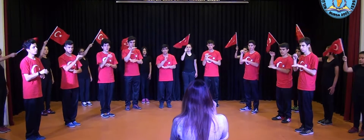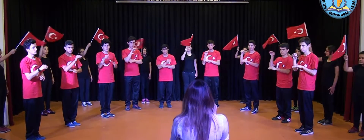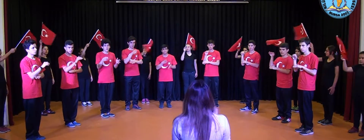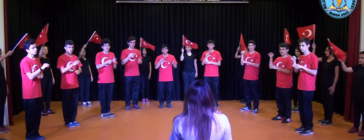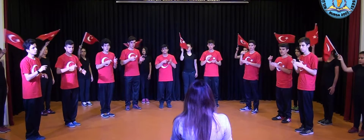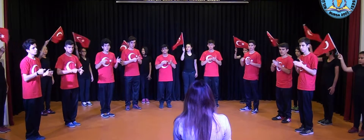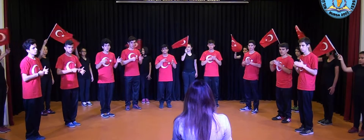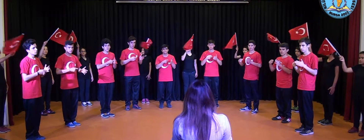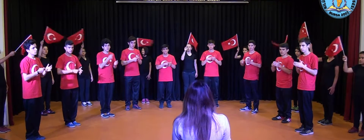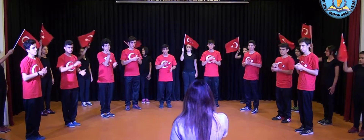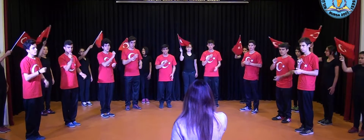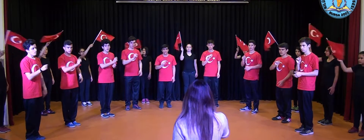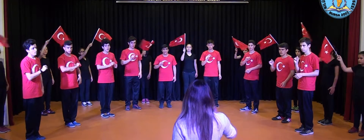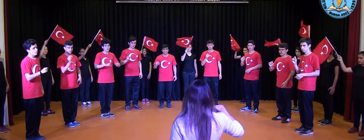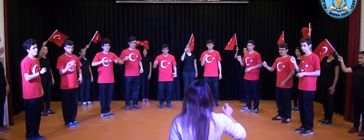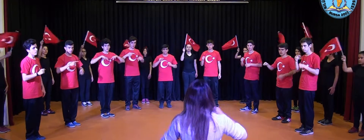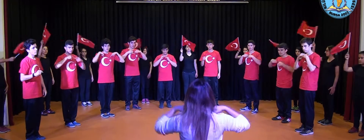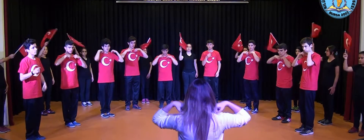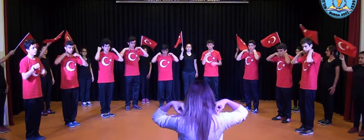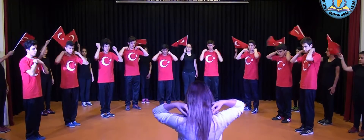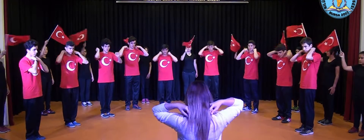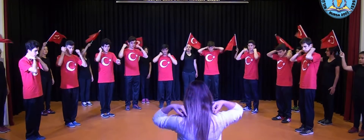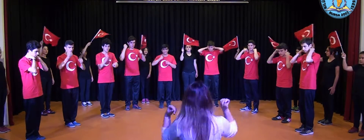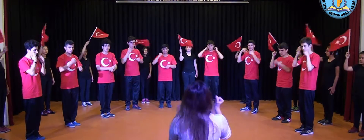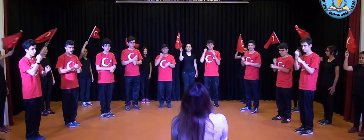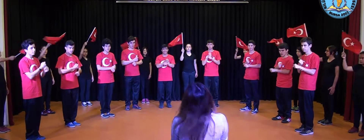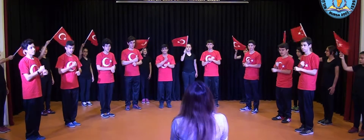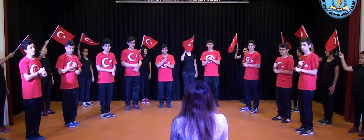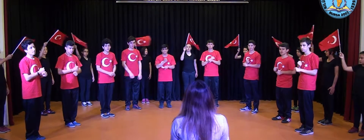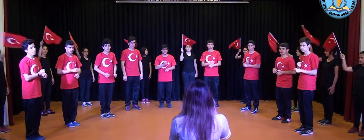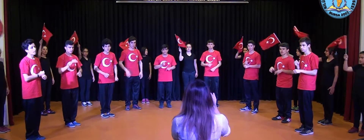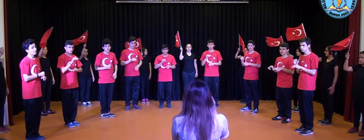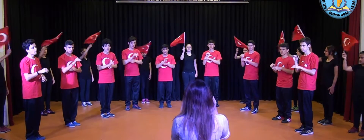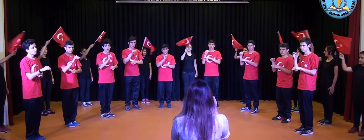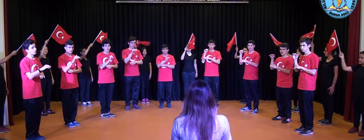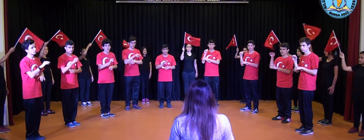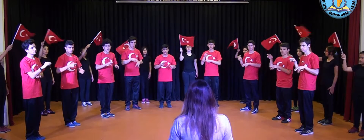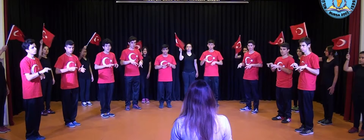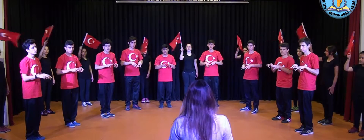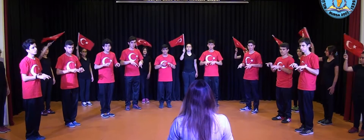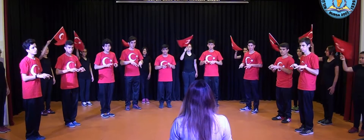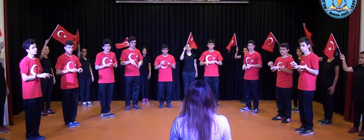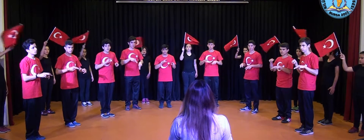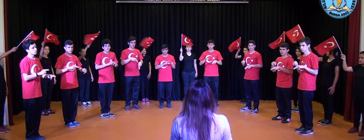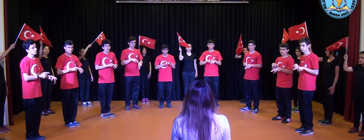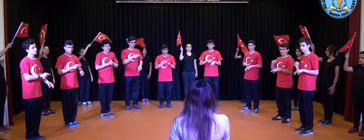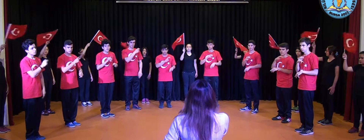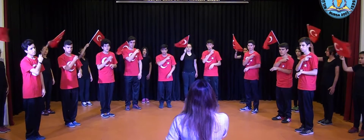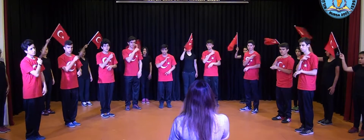Adın yazılacak Yüceler Taşa Yaşa Mustafa Kemal Paşa